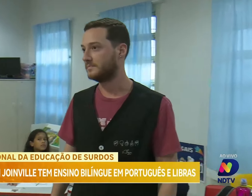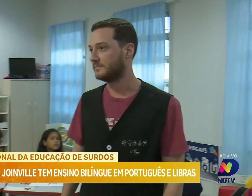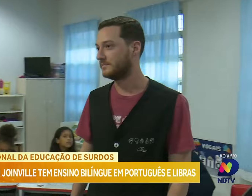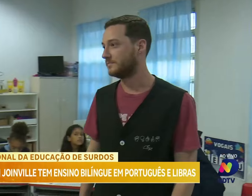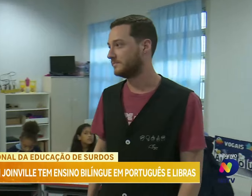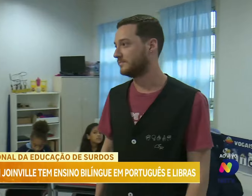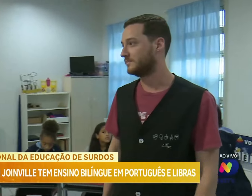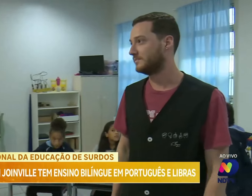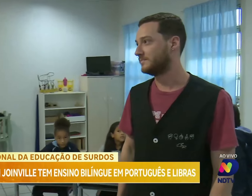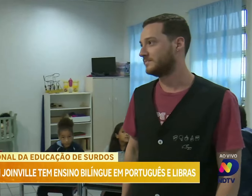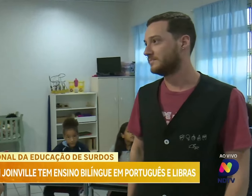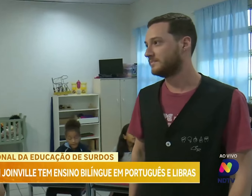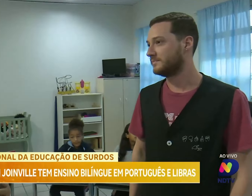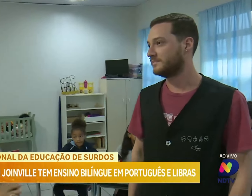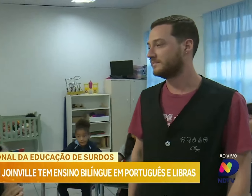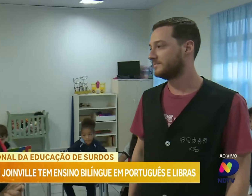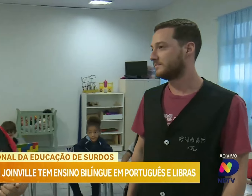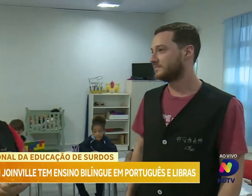Muito bem, Simone, obrigada.